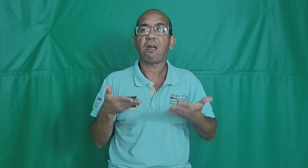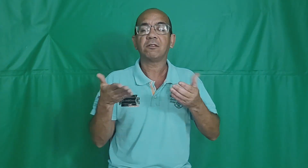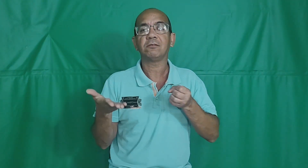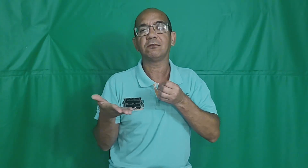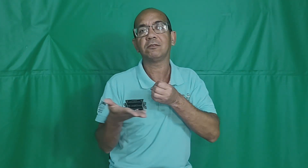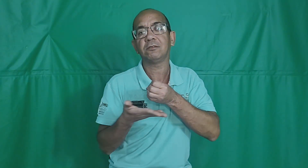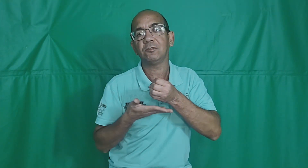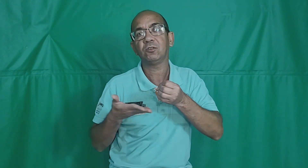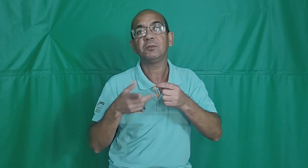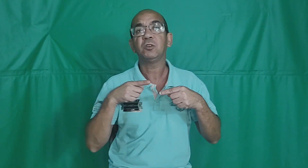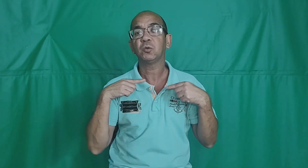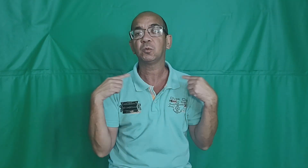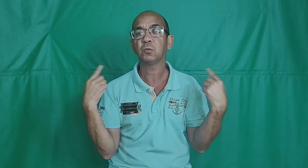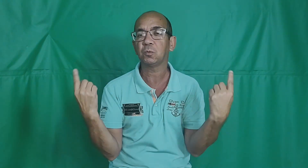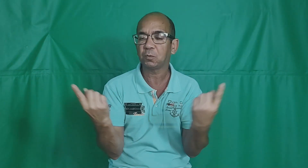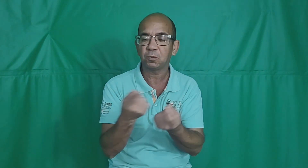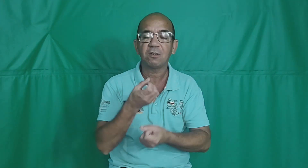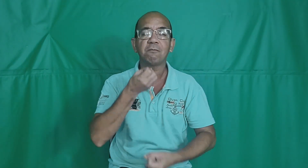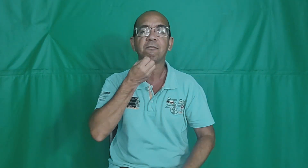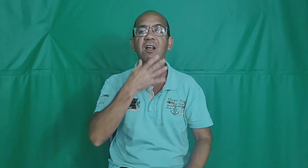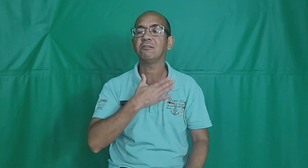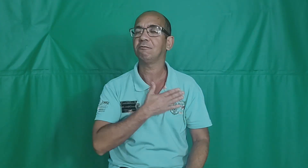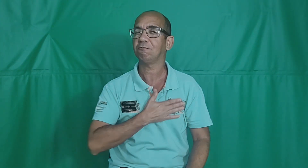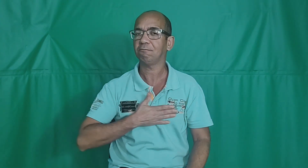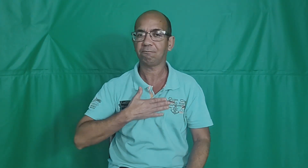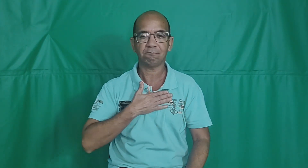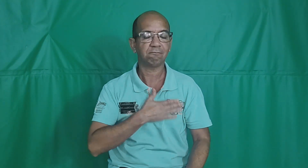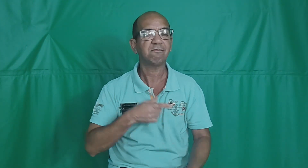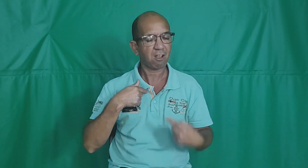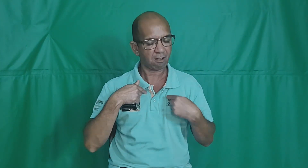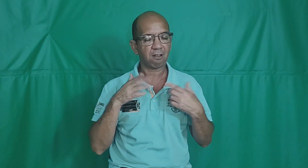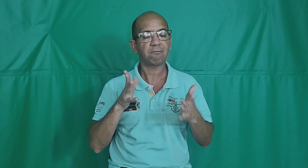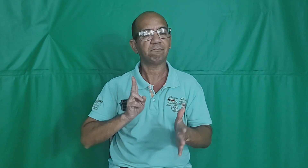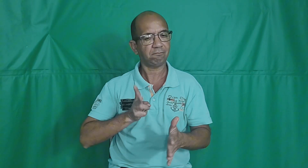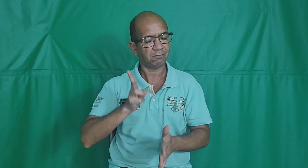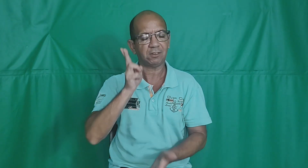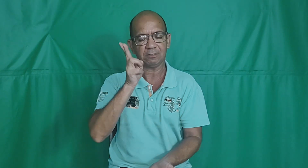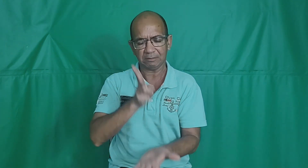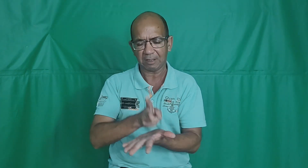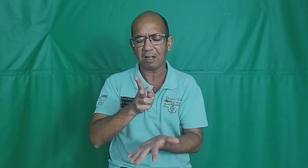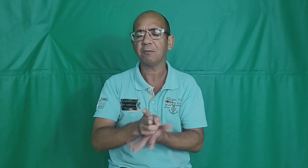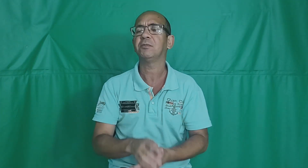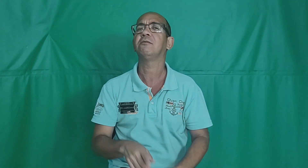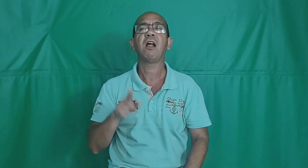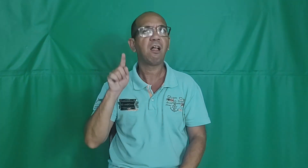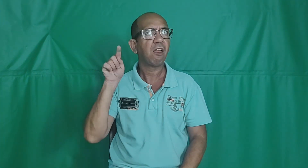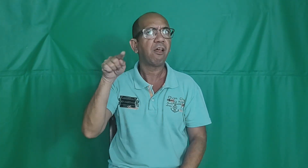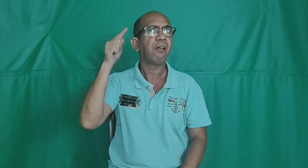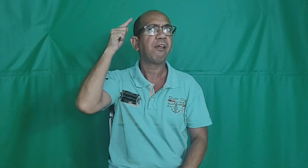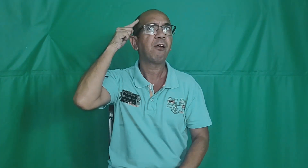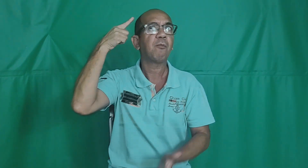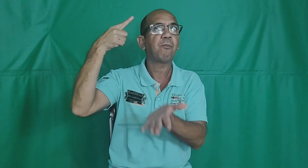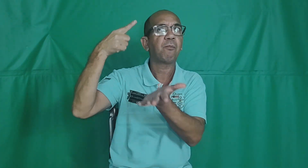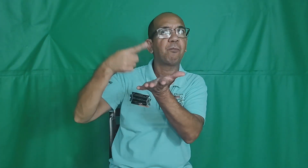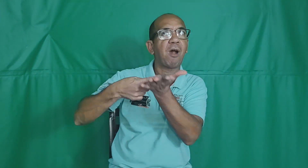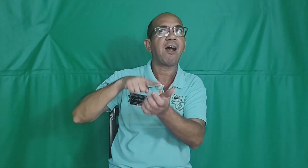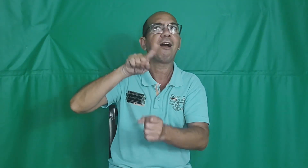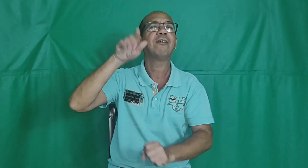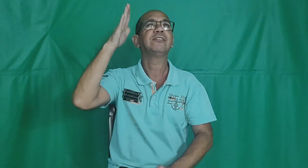participando junto com todos. Gosto bastante. E pretendo continuar para sempre marcando presença nas Santas Missas,